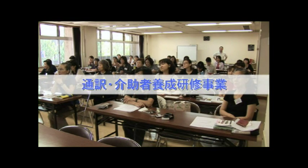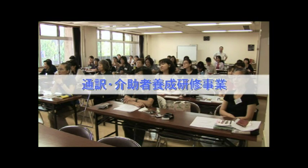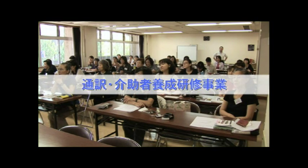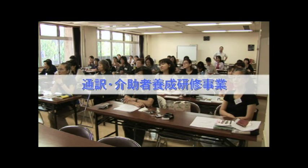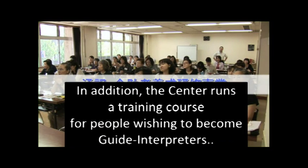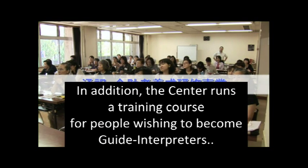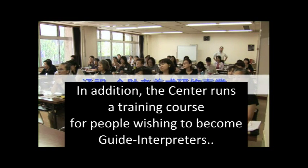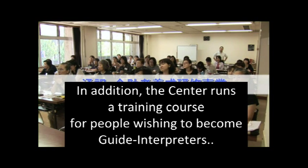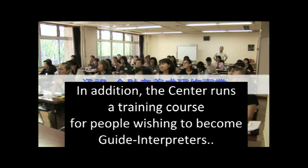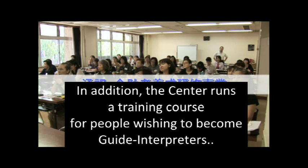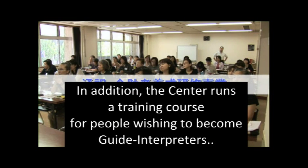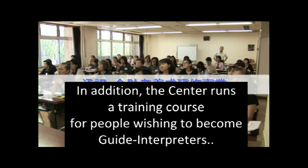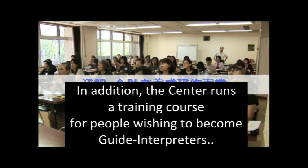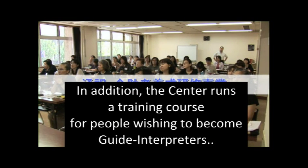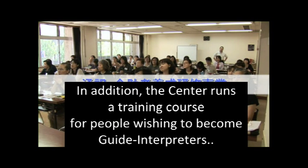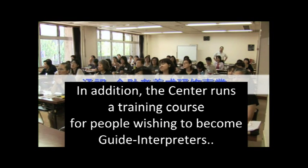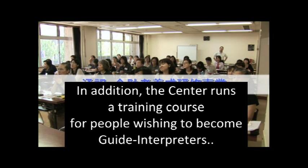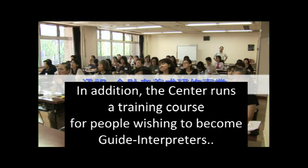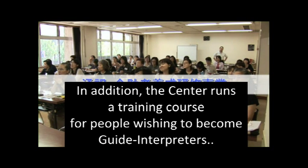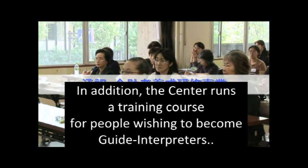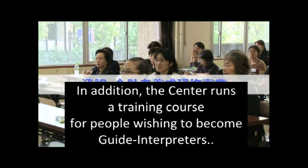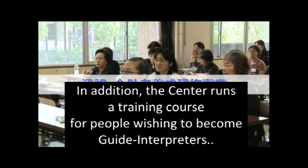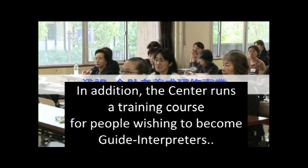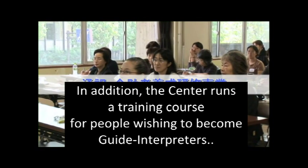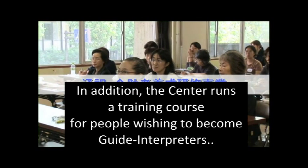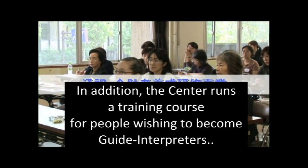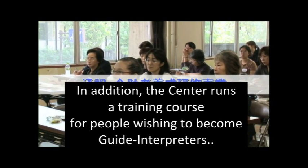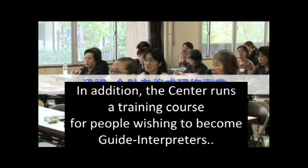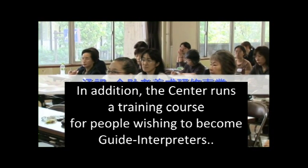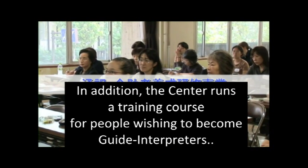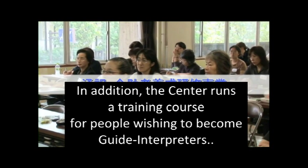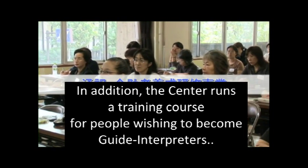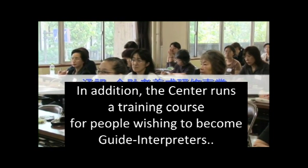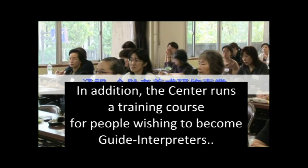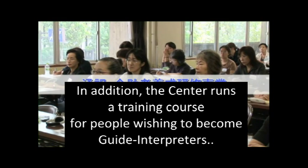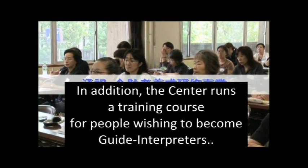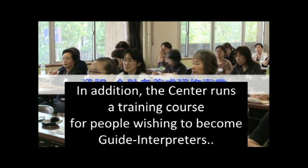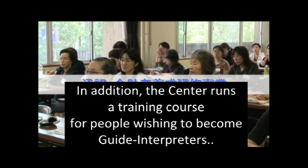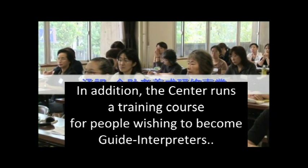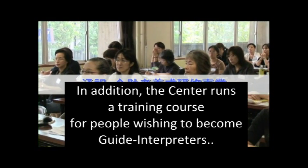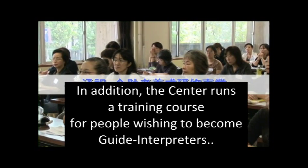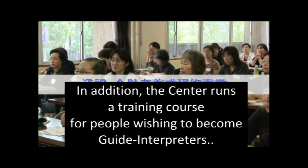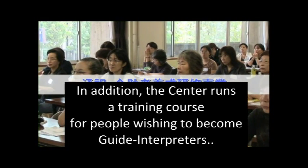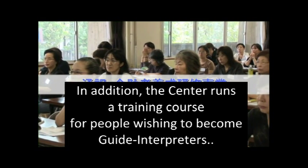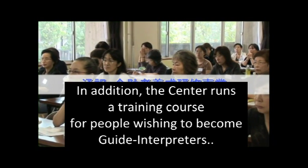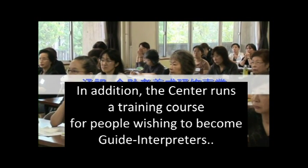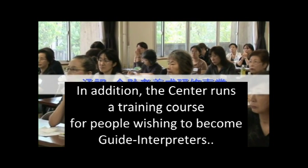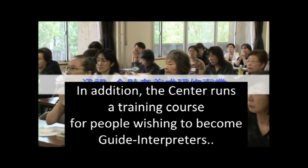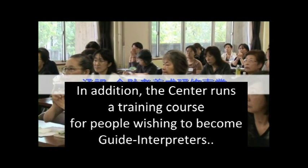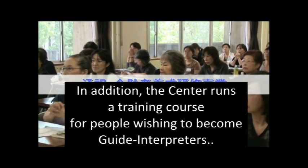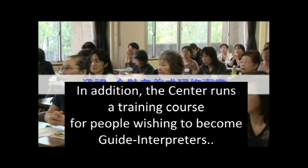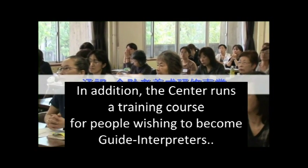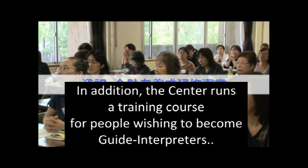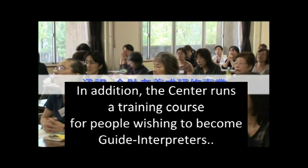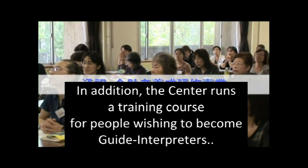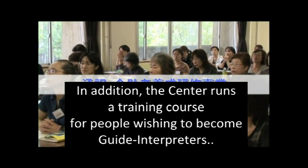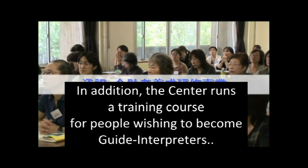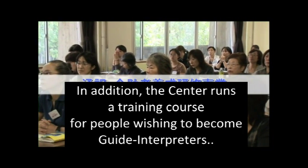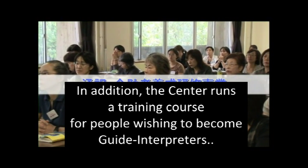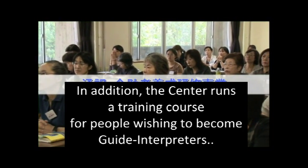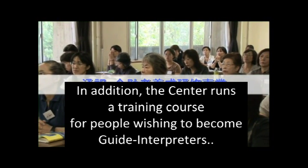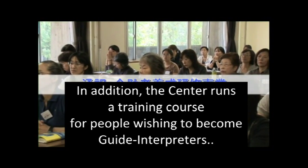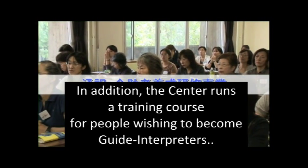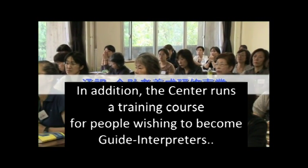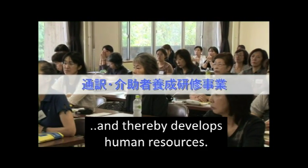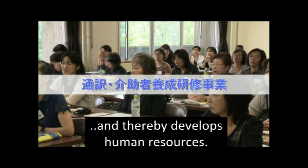またセンターでは盲ろう者のニーズに応えられるよう、通訳介助者の養成研修事業も